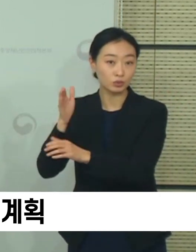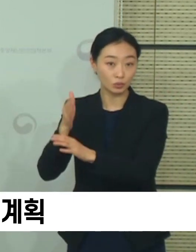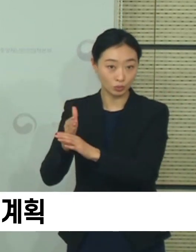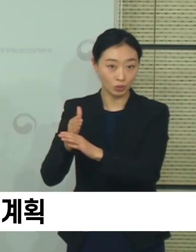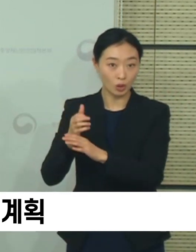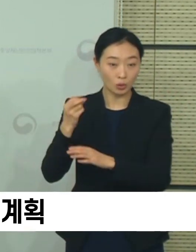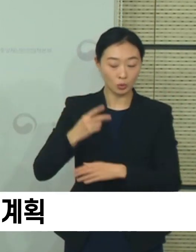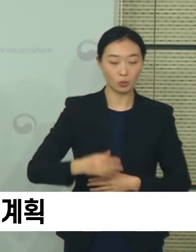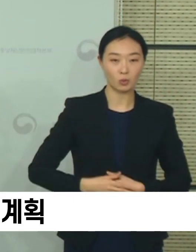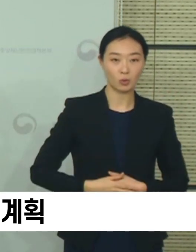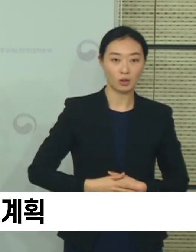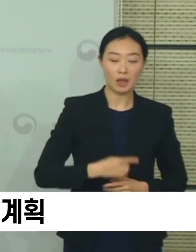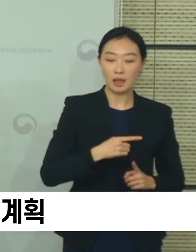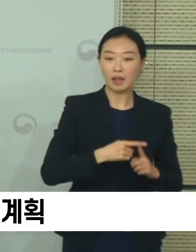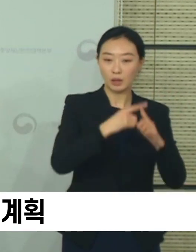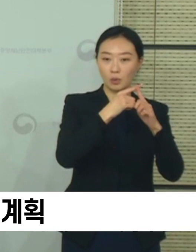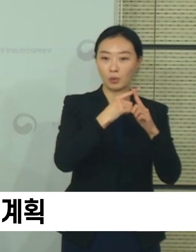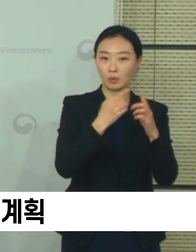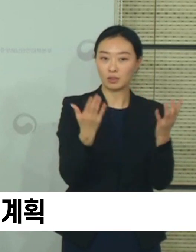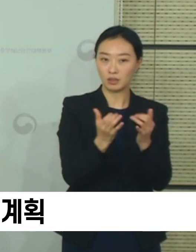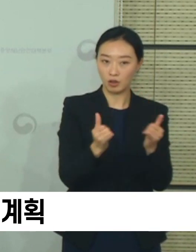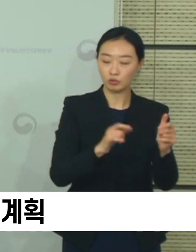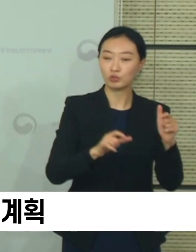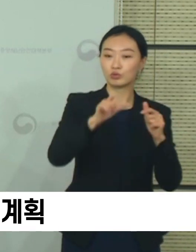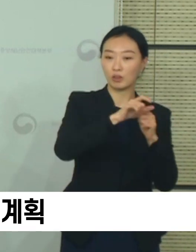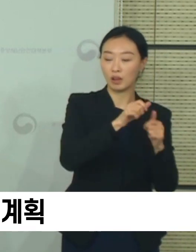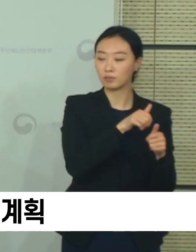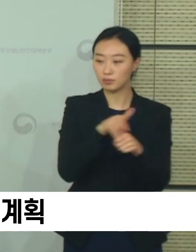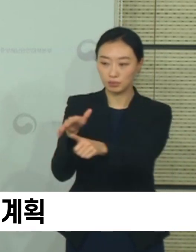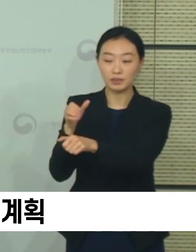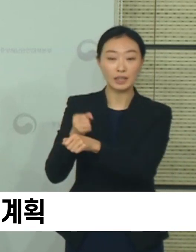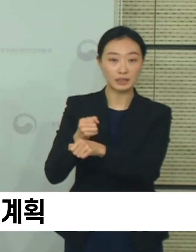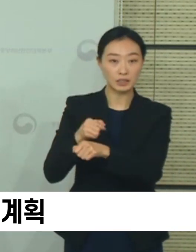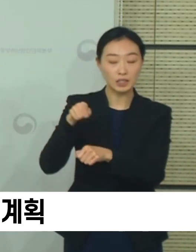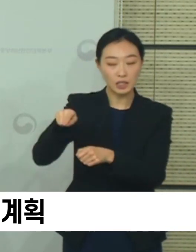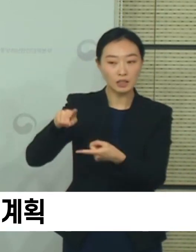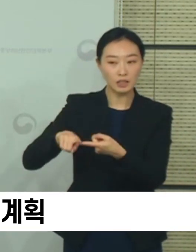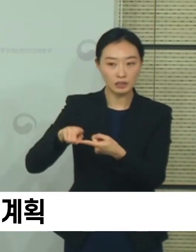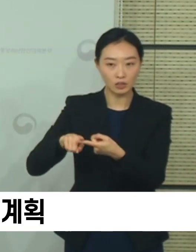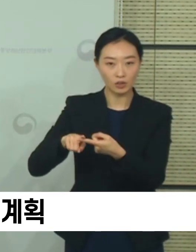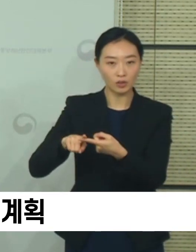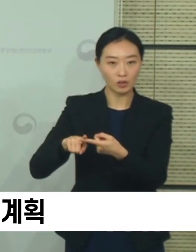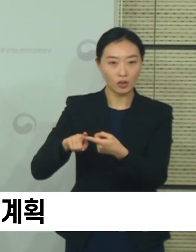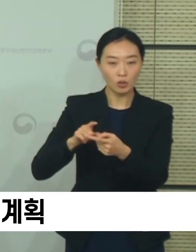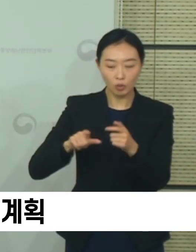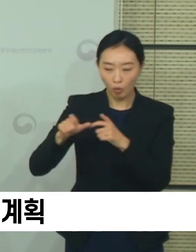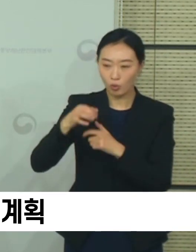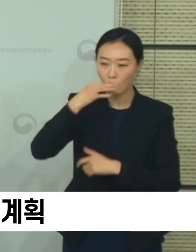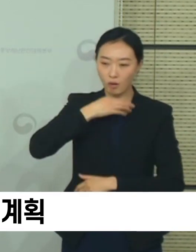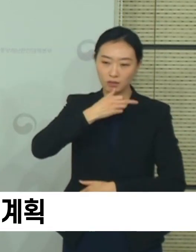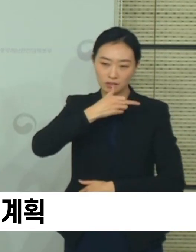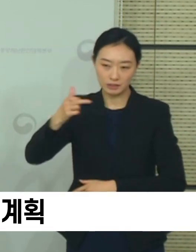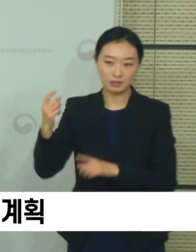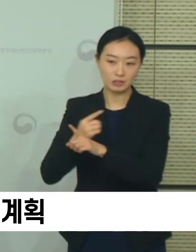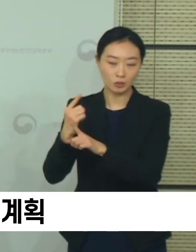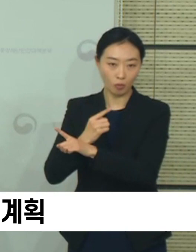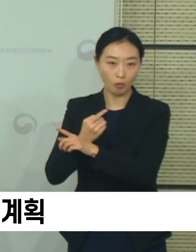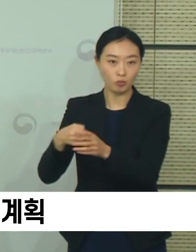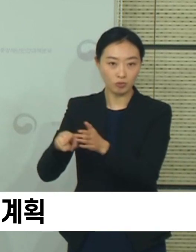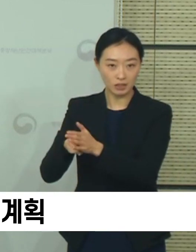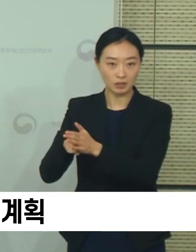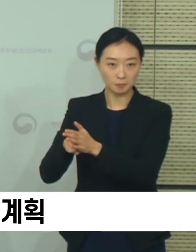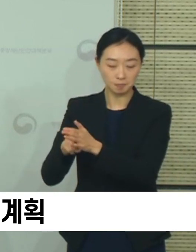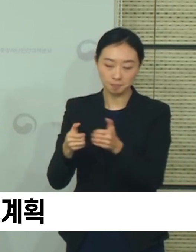국립부곡정신병원에서도 간호인력을 추가로 지원받아서 이분들에 대한 효율적이고 효과적인 치료에 대해서